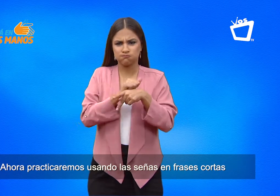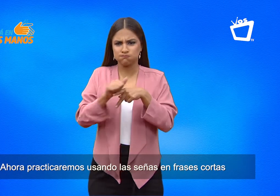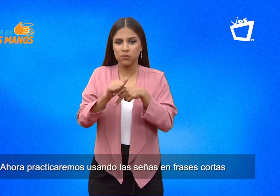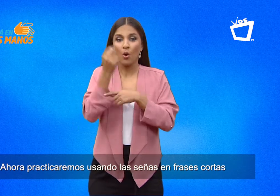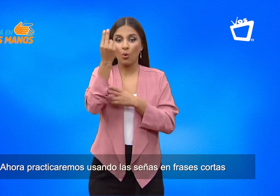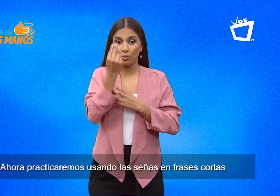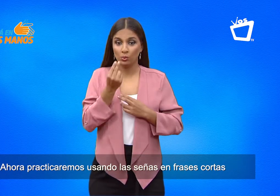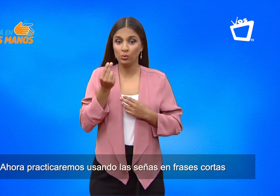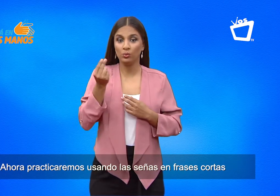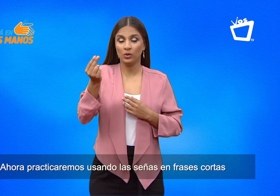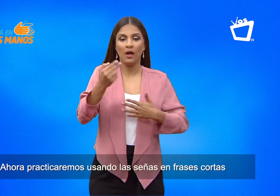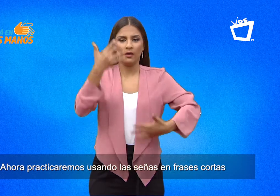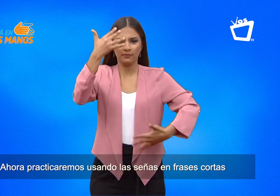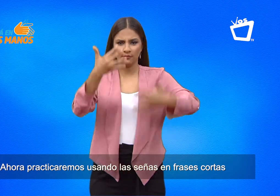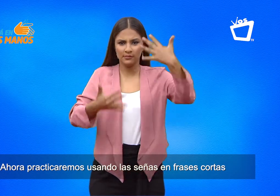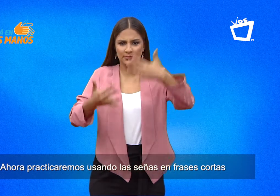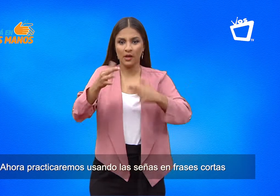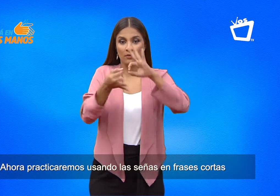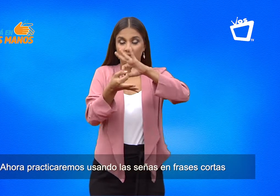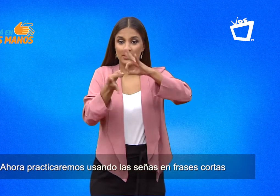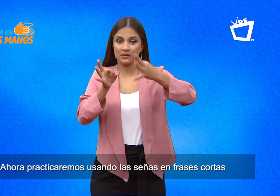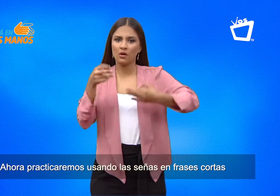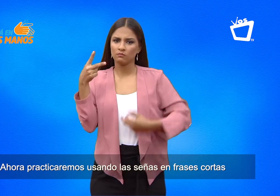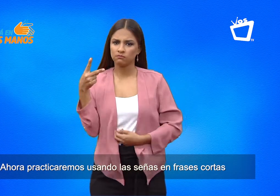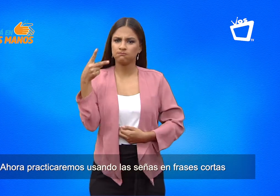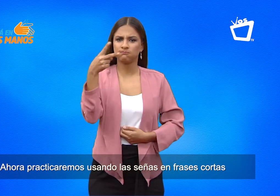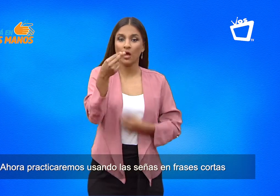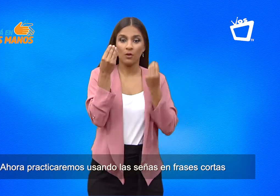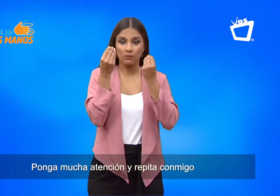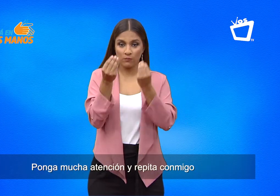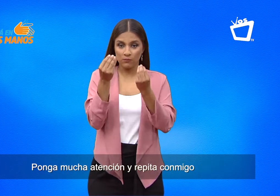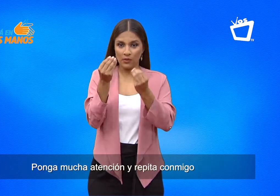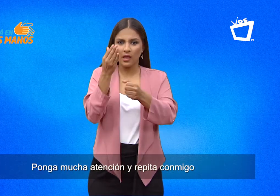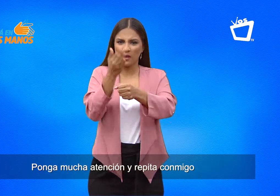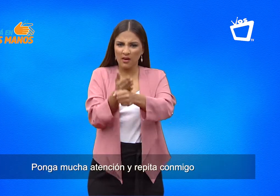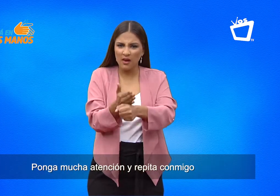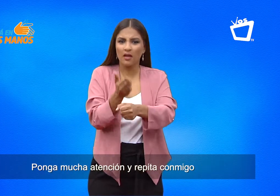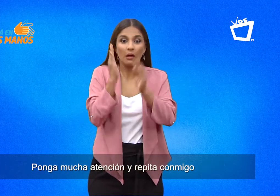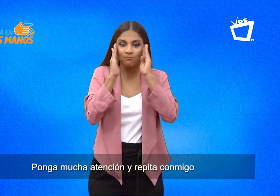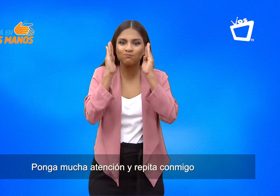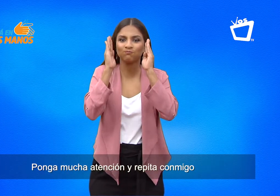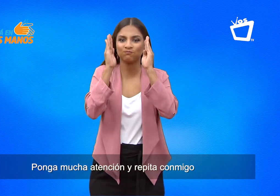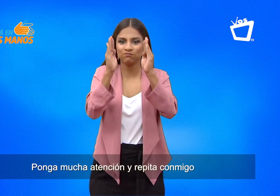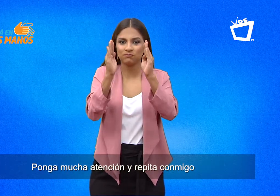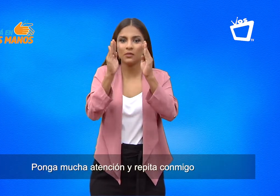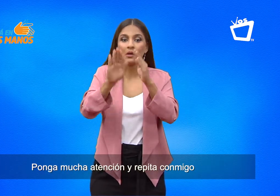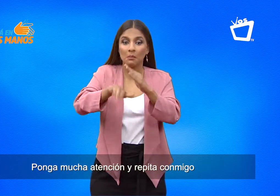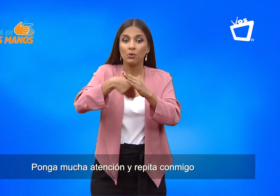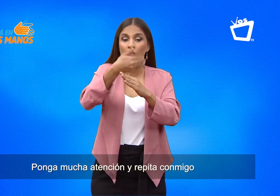Ahora practicaremos usando la seña en frases cortas. Ponga mucha atención y repita conmigo.